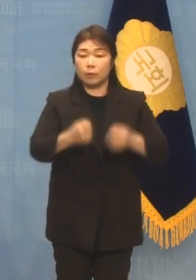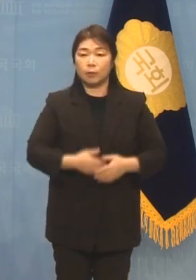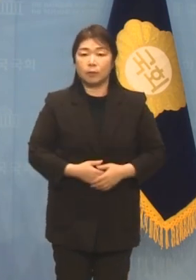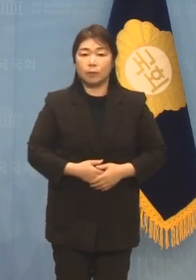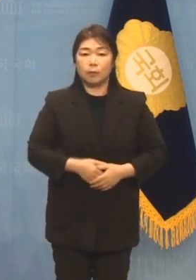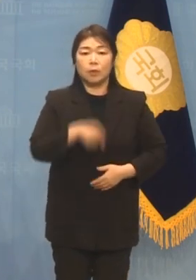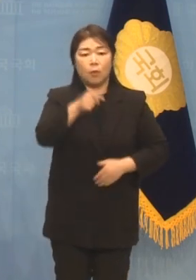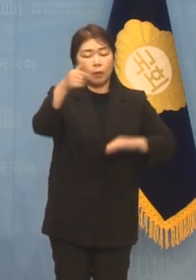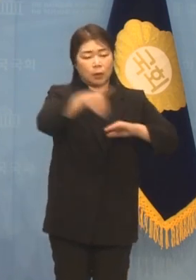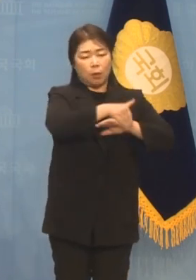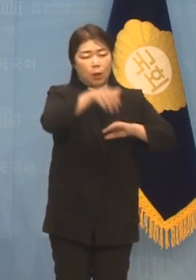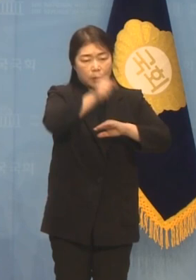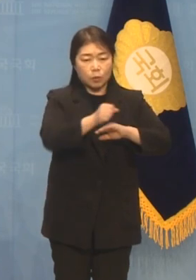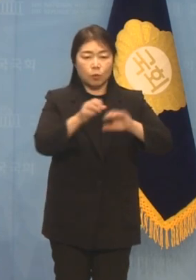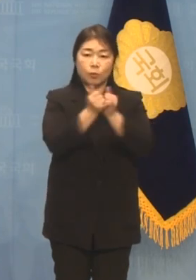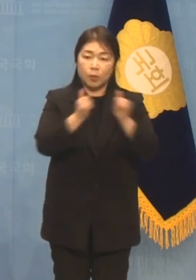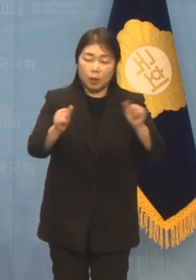있습니다.